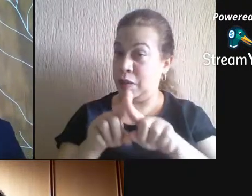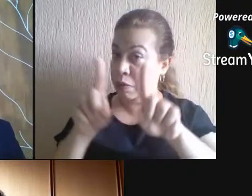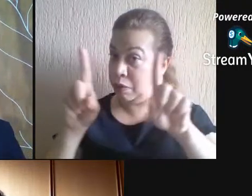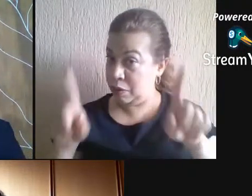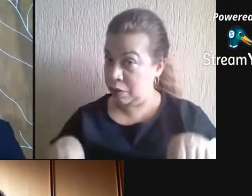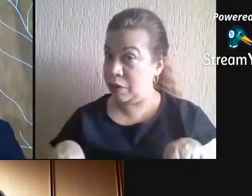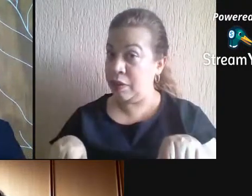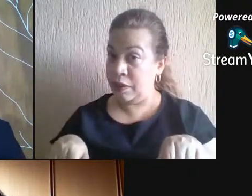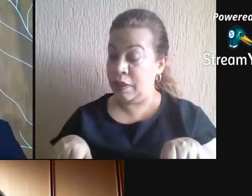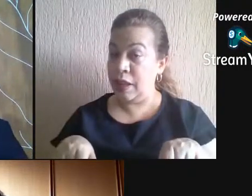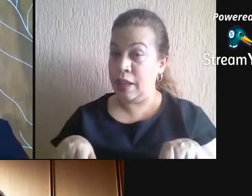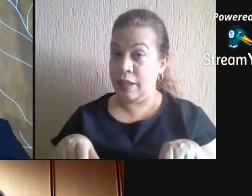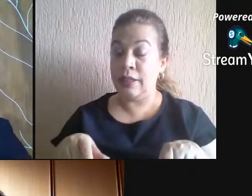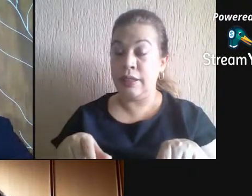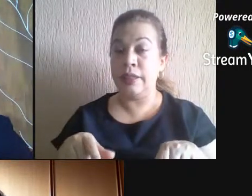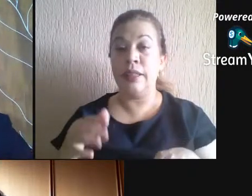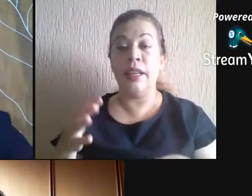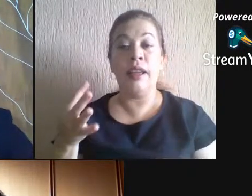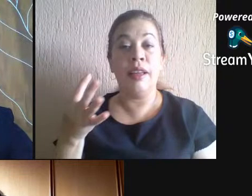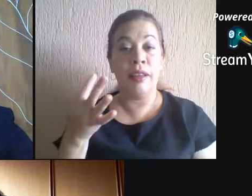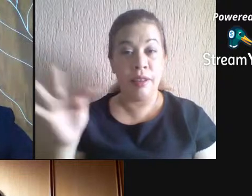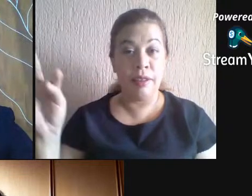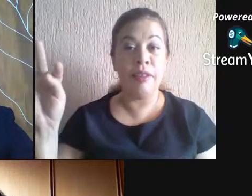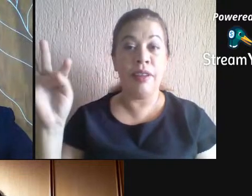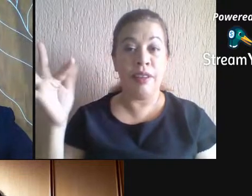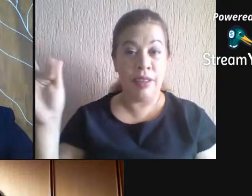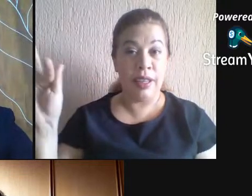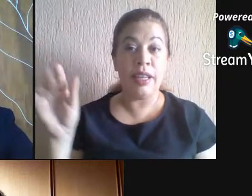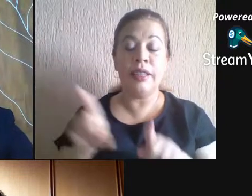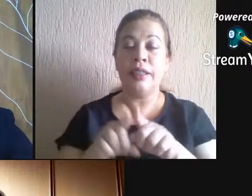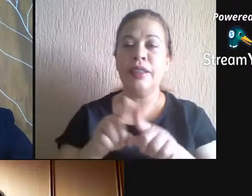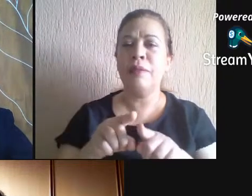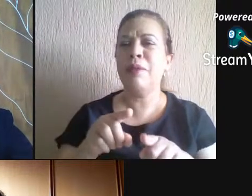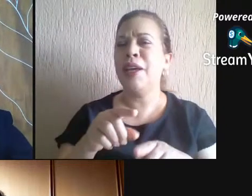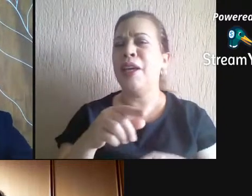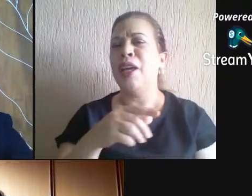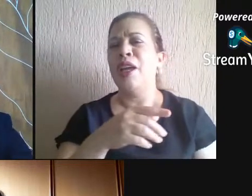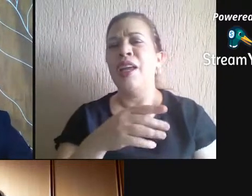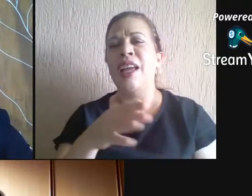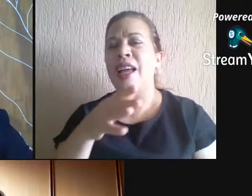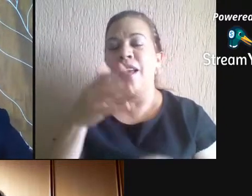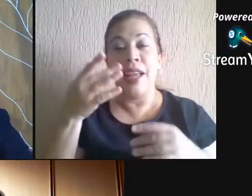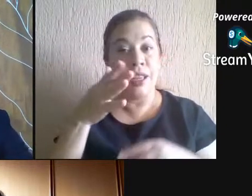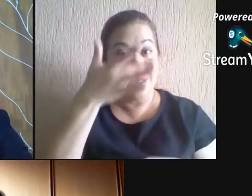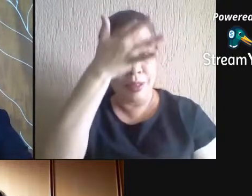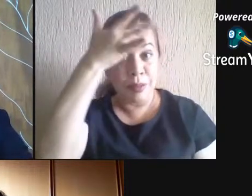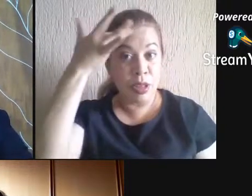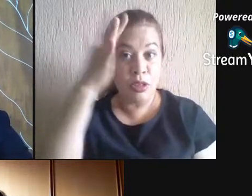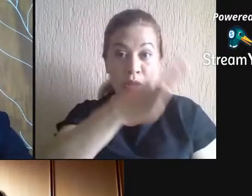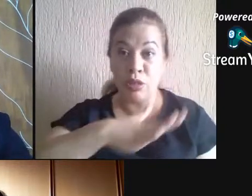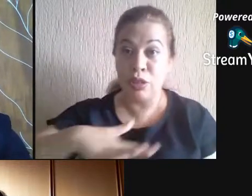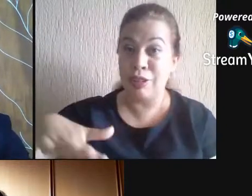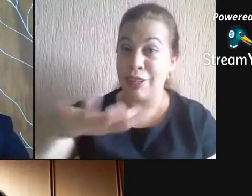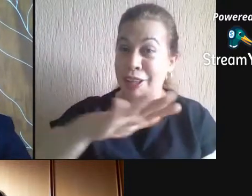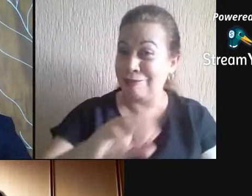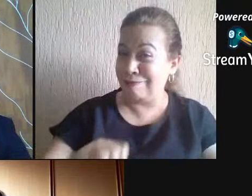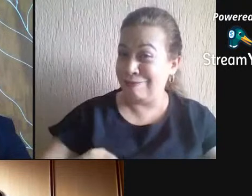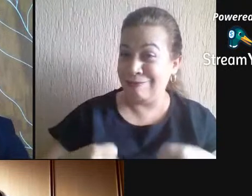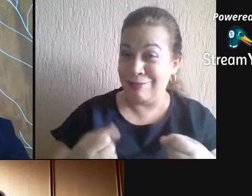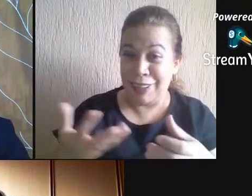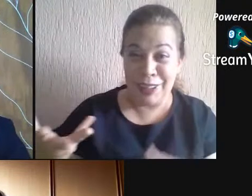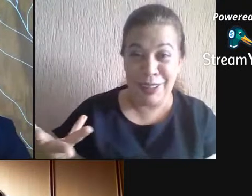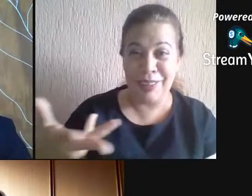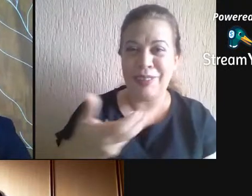federal, quanto ao público em geral de todo o Brasil, sobretudo aí buscando aprimorar, fomentar a produção